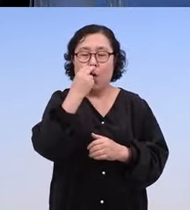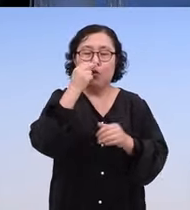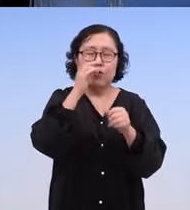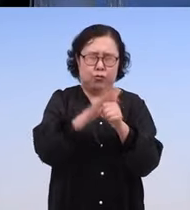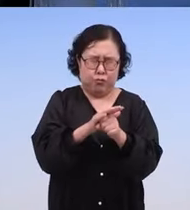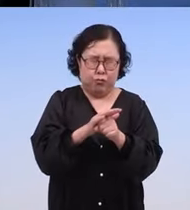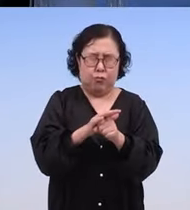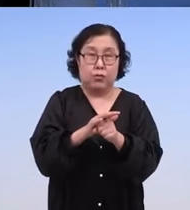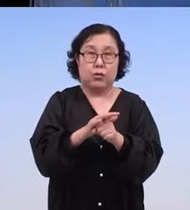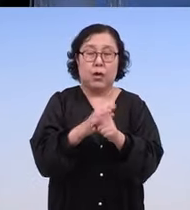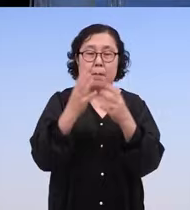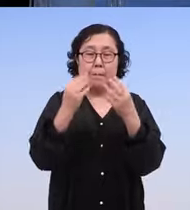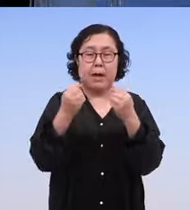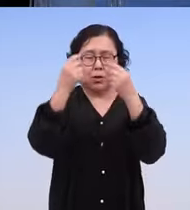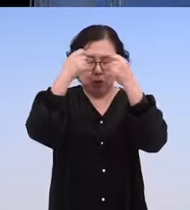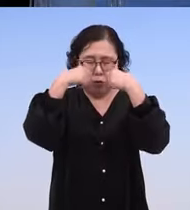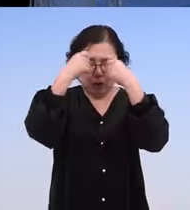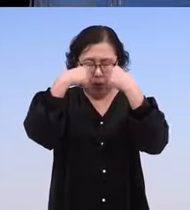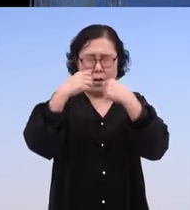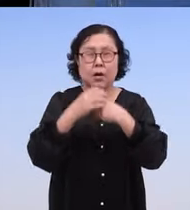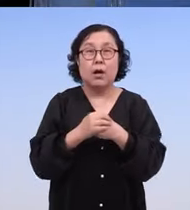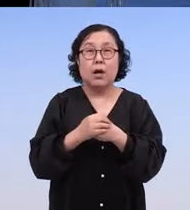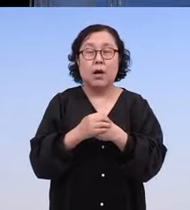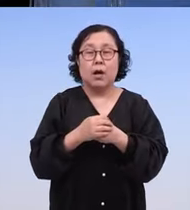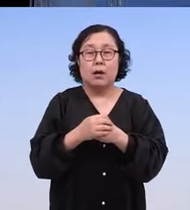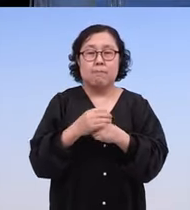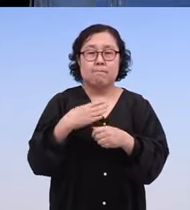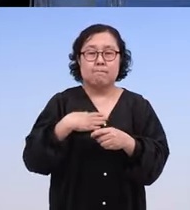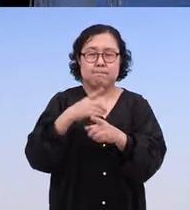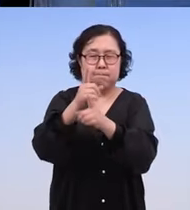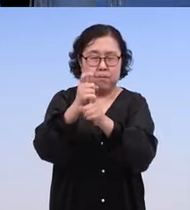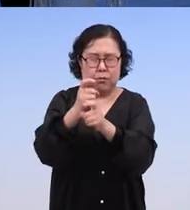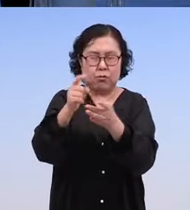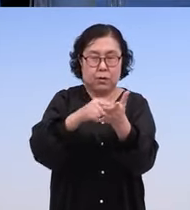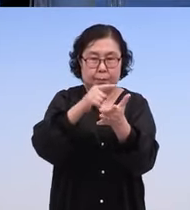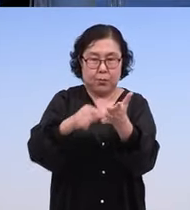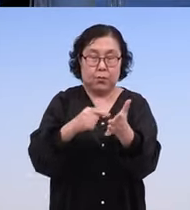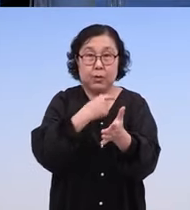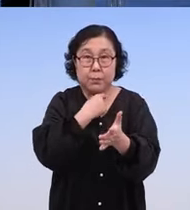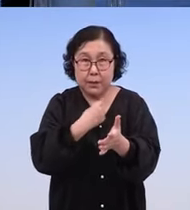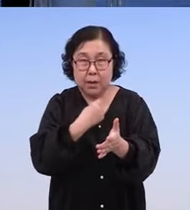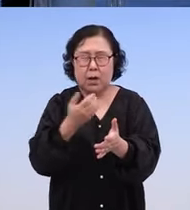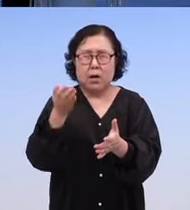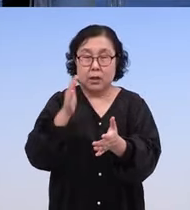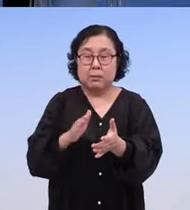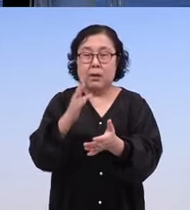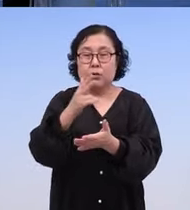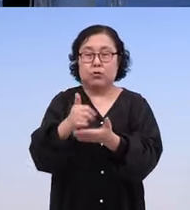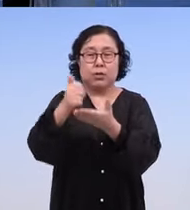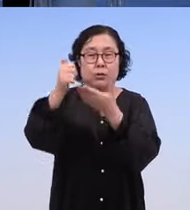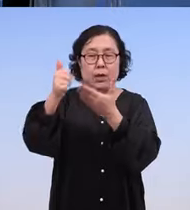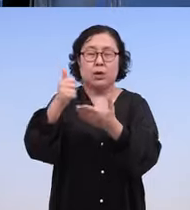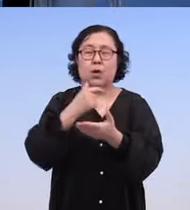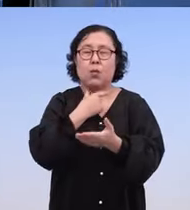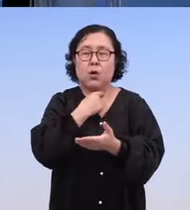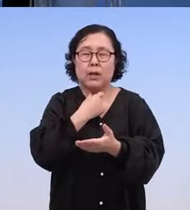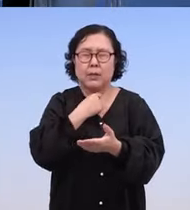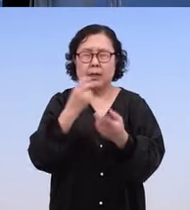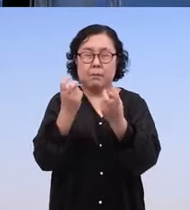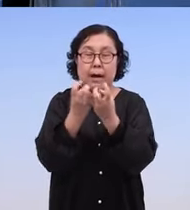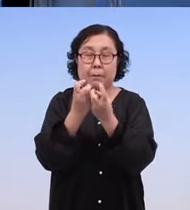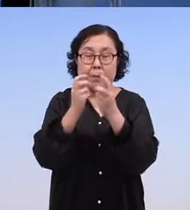너무 억울했습니다. 많이 울었습니다. 복수하고 싶었습니다. 그러나 그것이 주님께서 원하시는